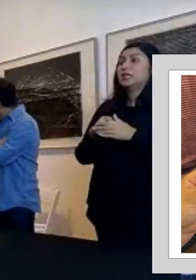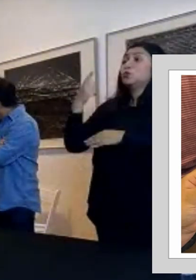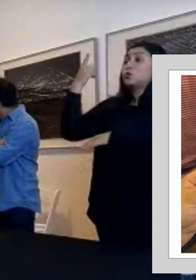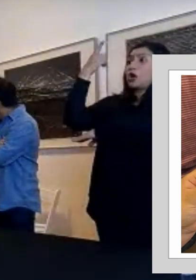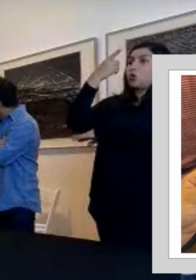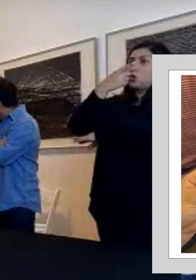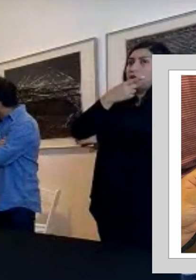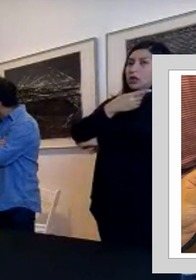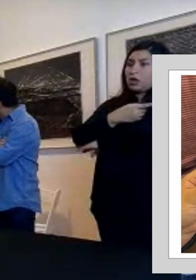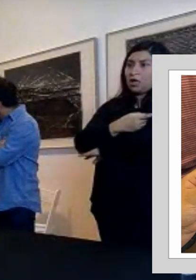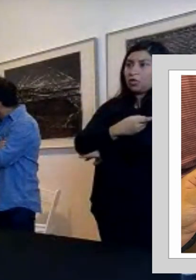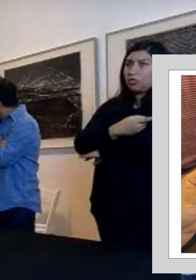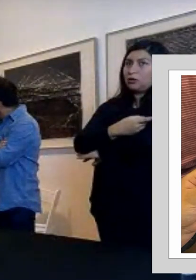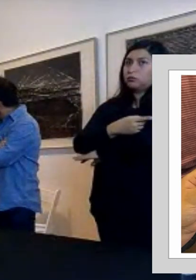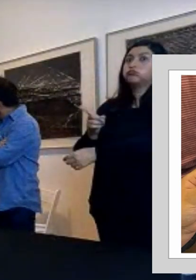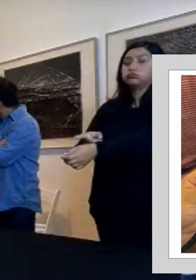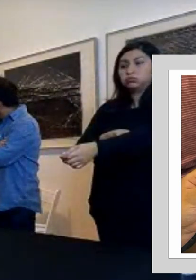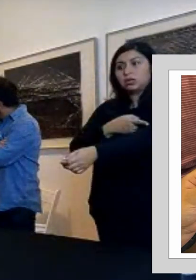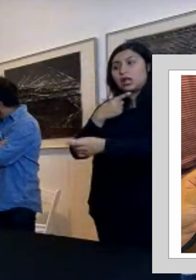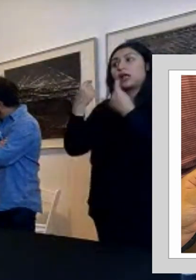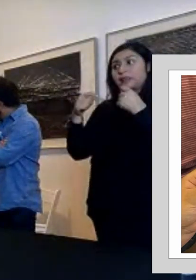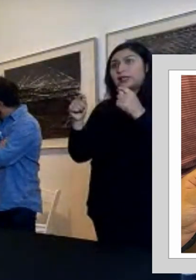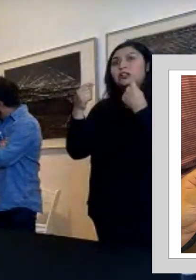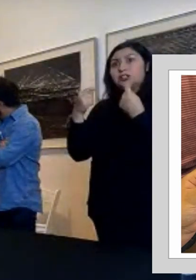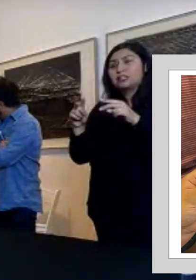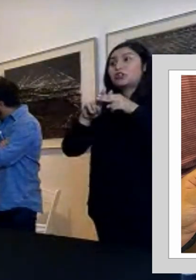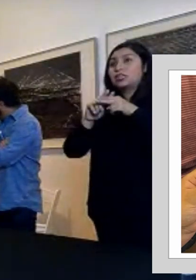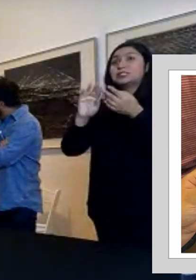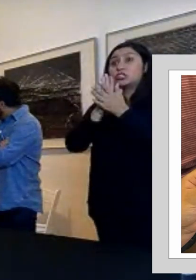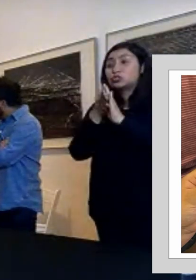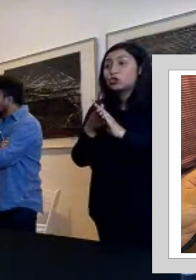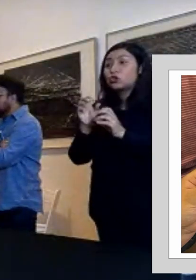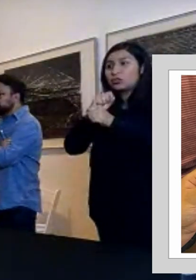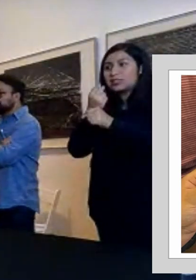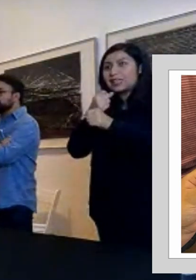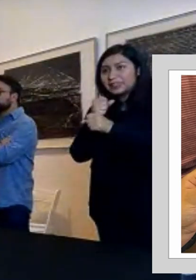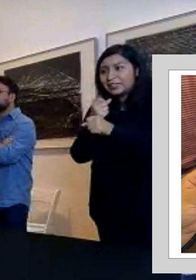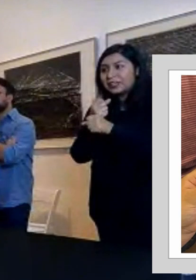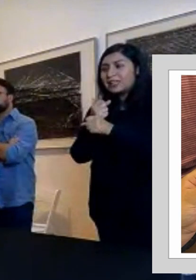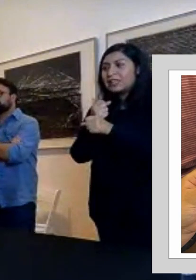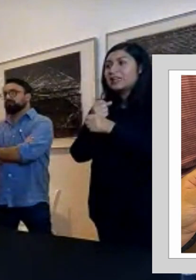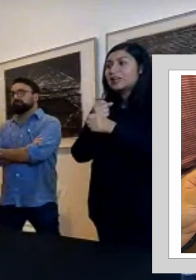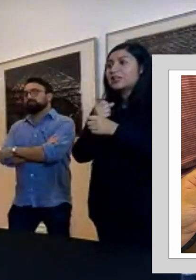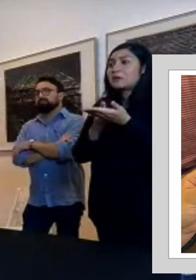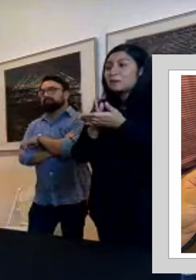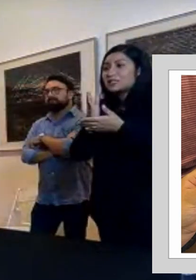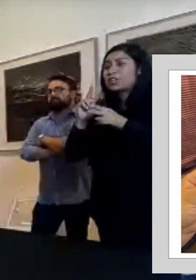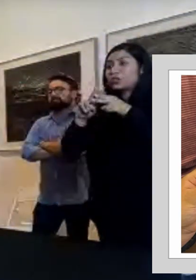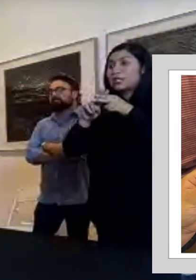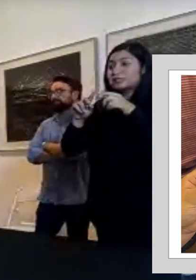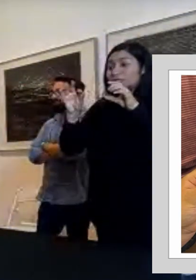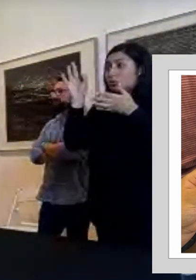trataron de hacer todos los distintos microlaboratorios abordando por ahí, donde los chiquillos partieron intentando hacer una postal, pero